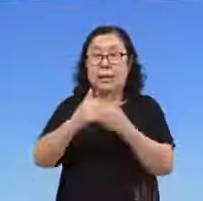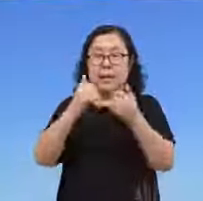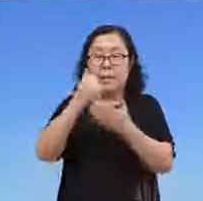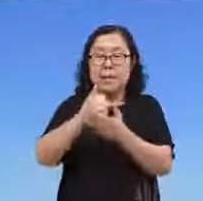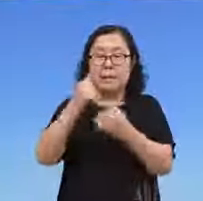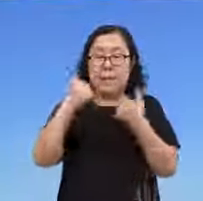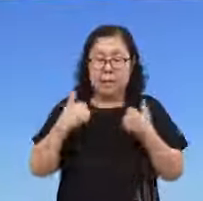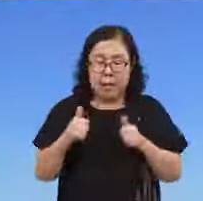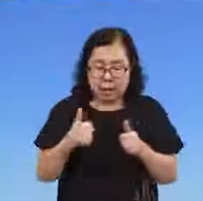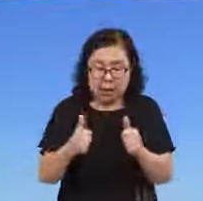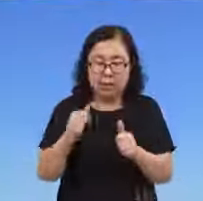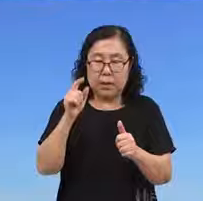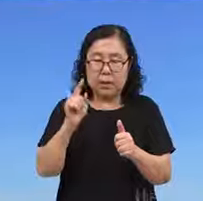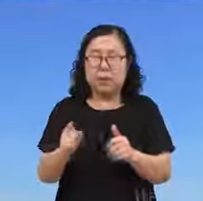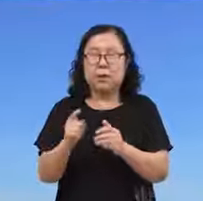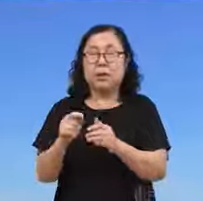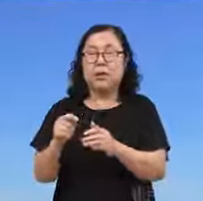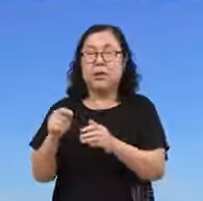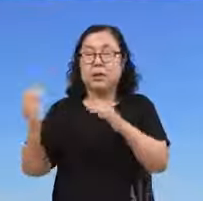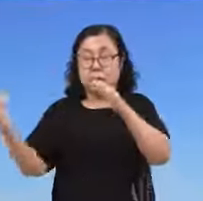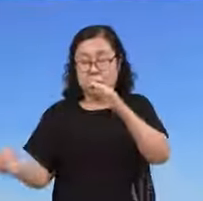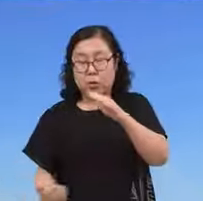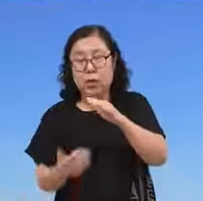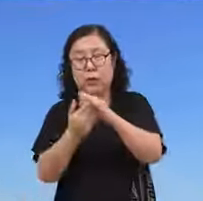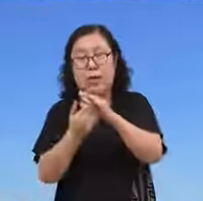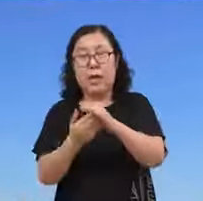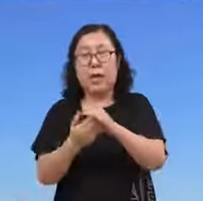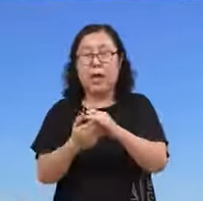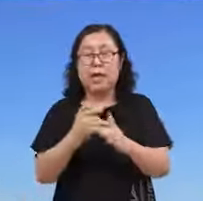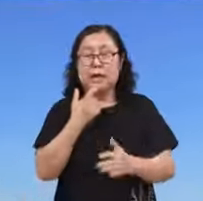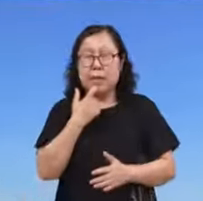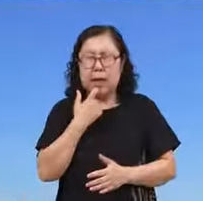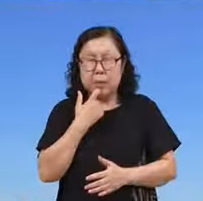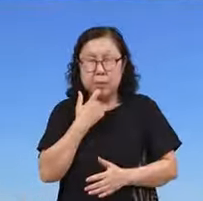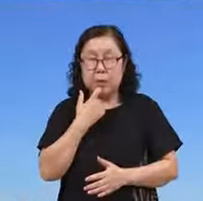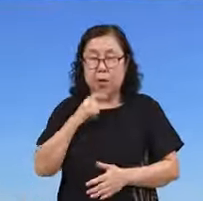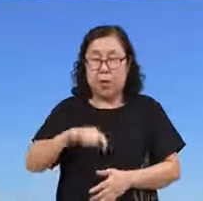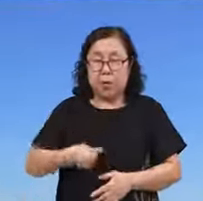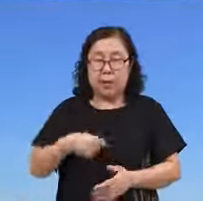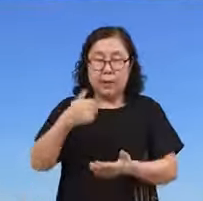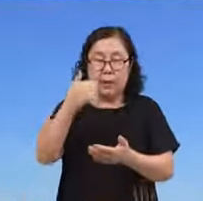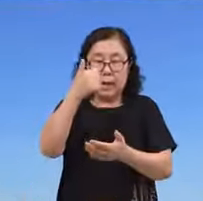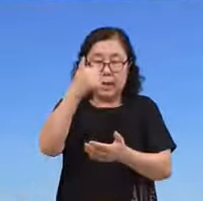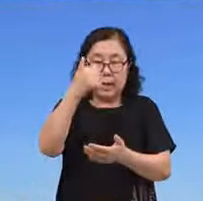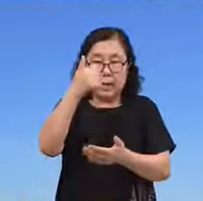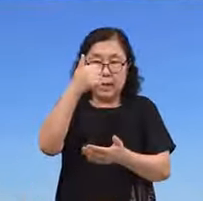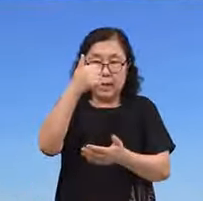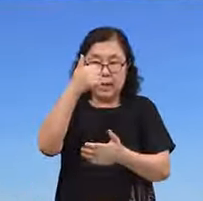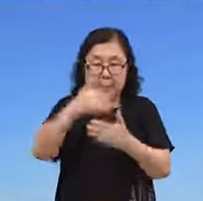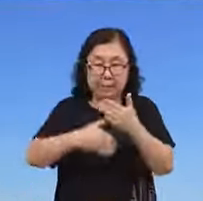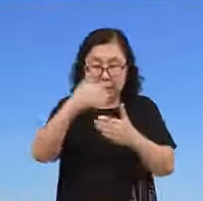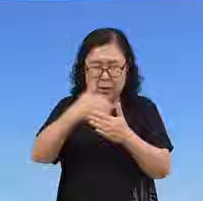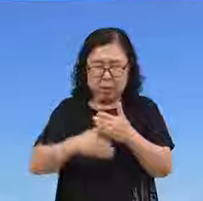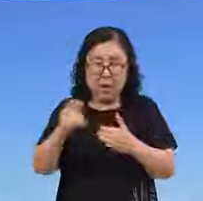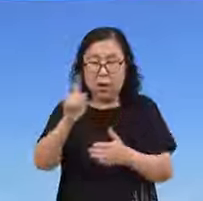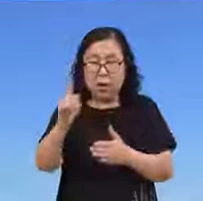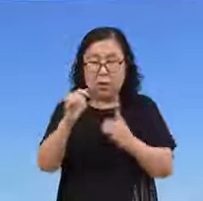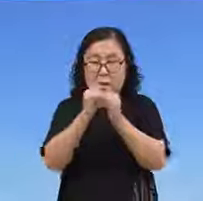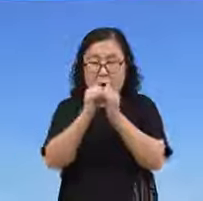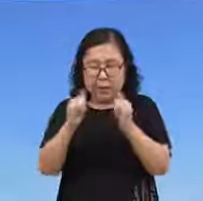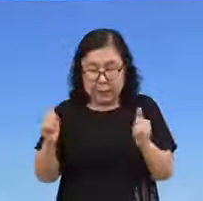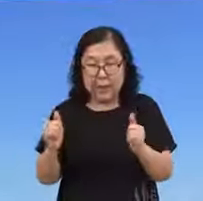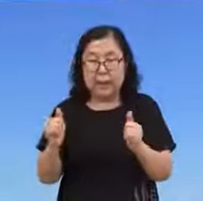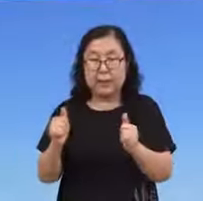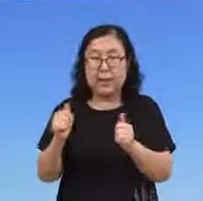이루시리라. 만군의 여호와의 열심히 이를 이루시리라. 여러분, 야곱이 홀로 남았더니 어떤 이가 나타나 야곱을